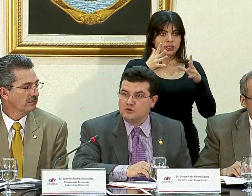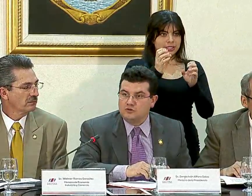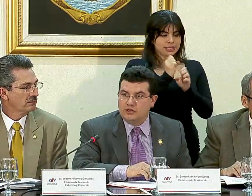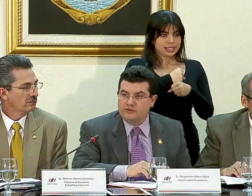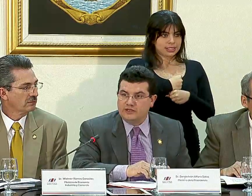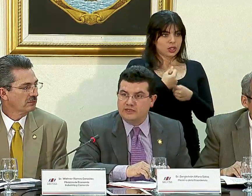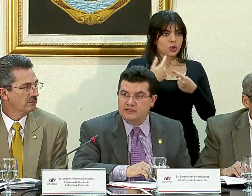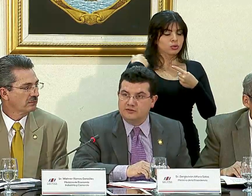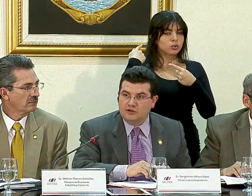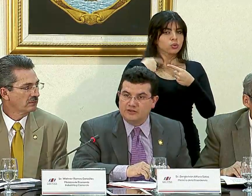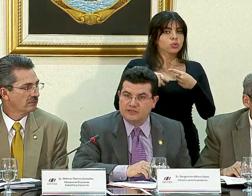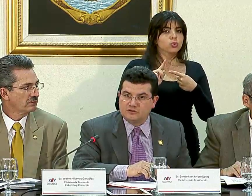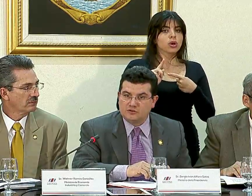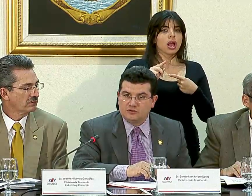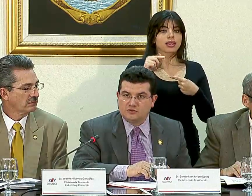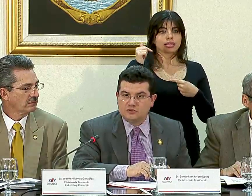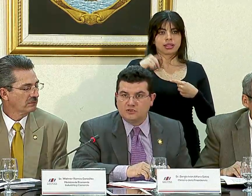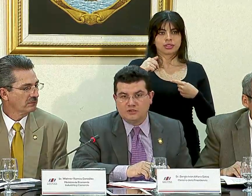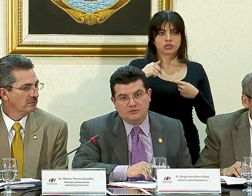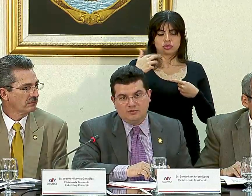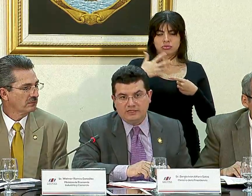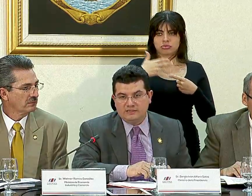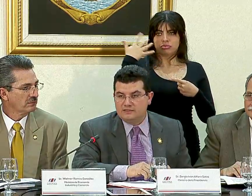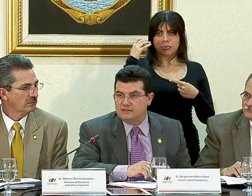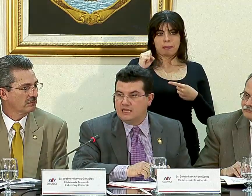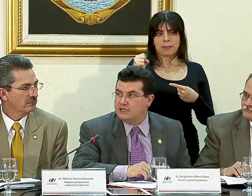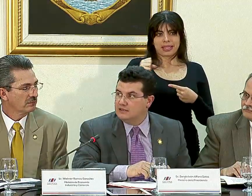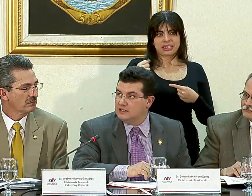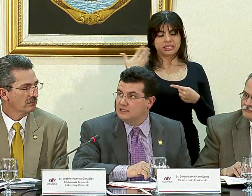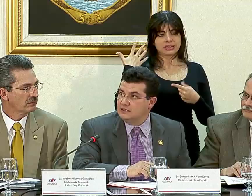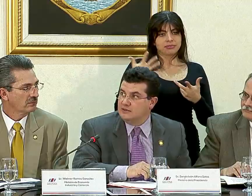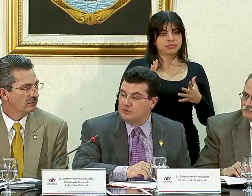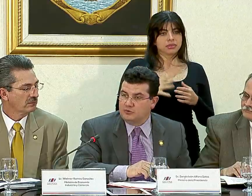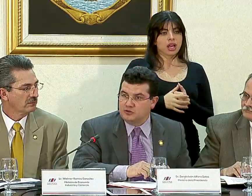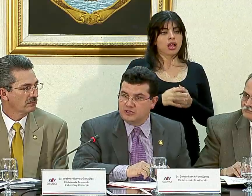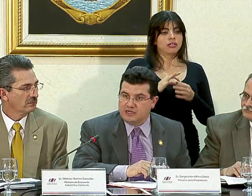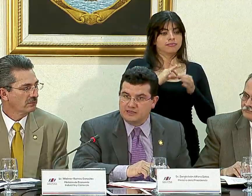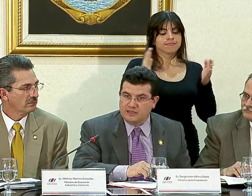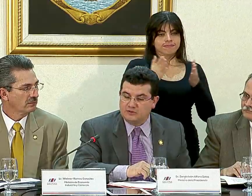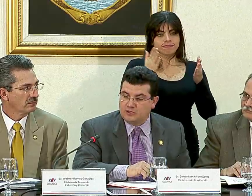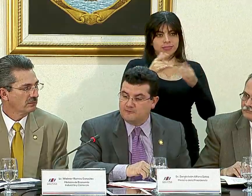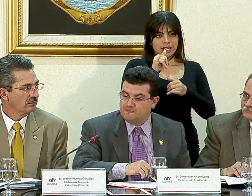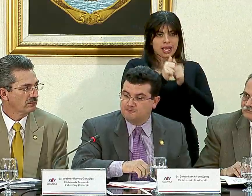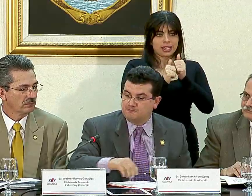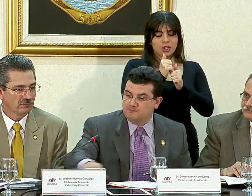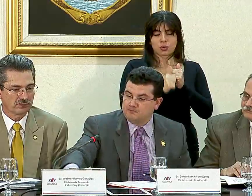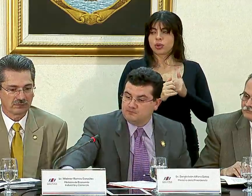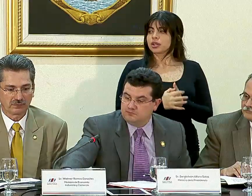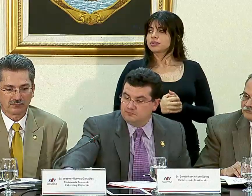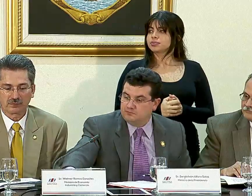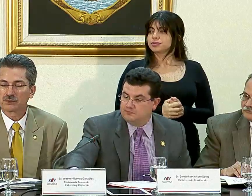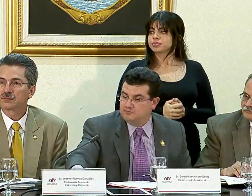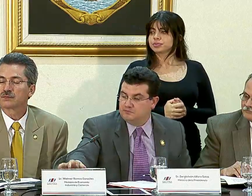hecho durante estos meses ya de promoción de la candidatura.